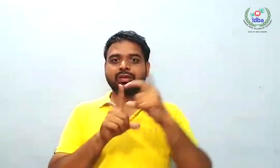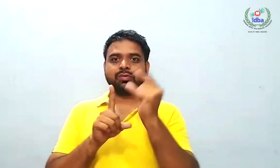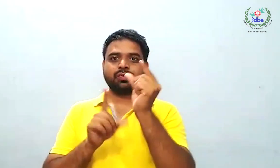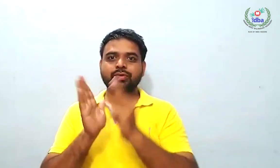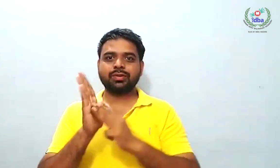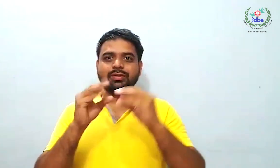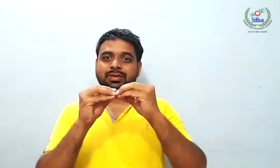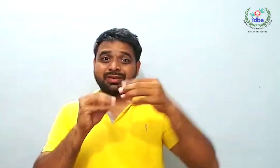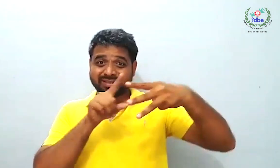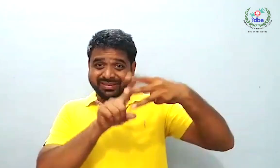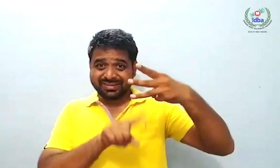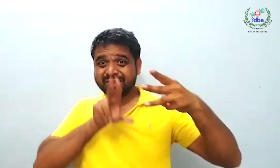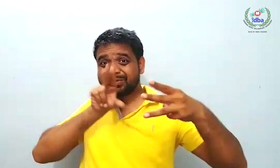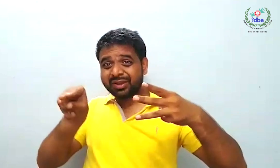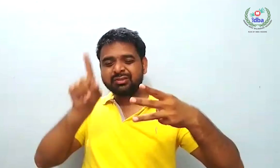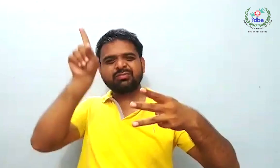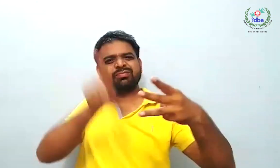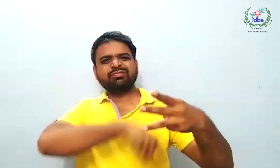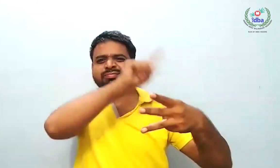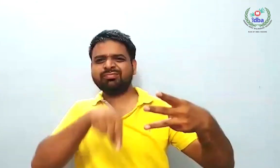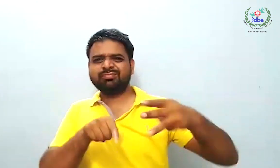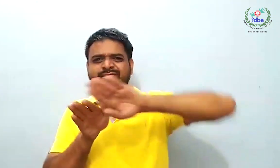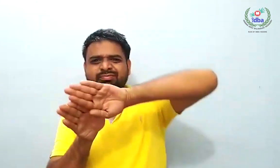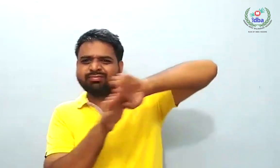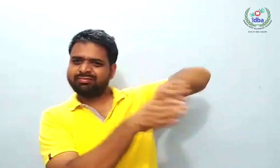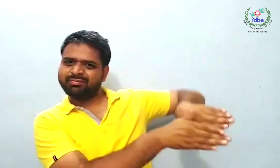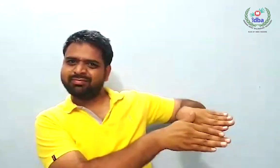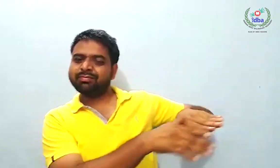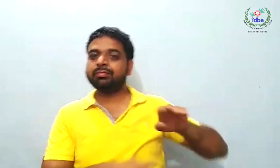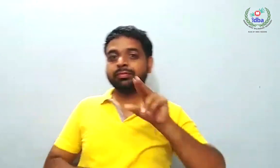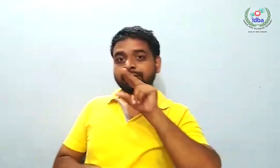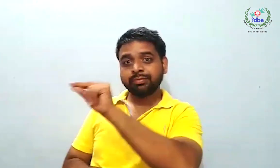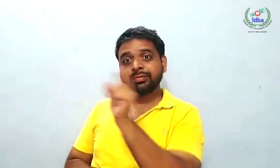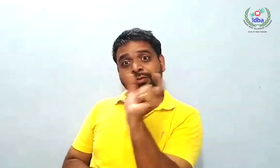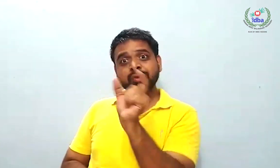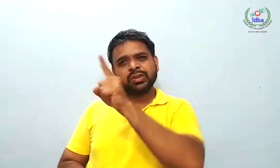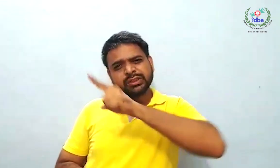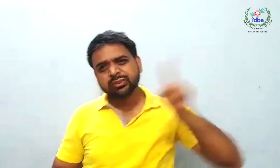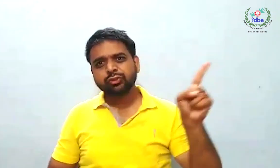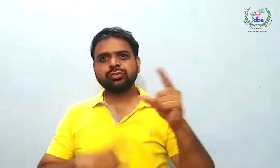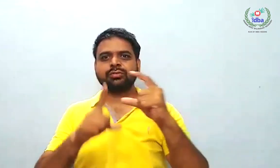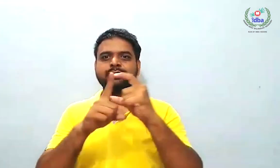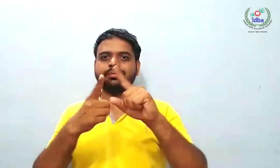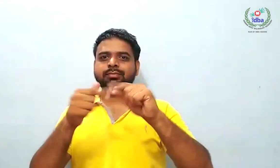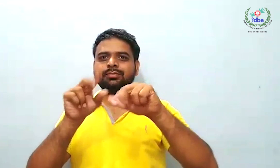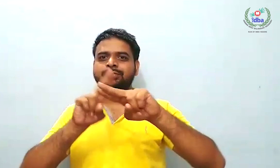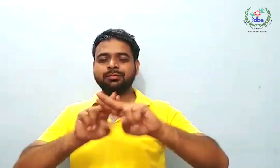डम्ब। मैं बताना चाहूँगा ये तीनों ही शब्द बिल्कुल गलत है, इनका इस्तेमाल न किया जाए। सिर्फ उचित और सही शब्द